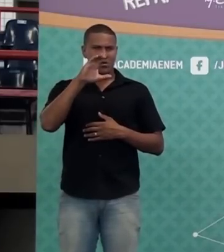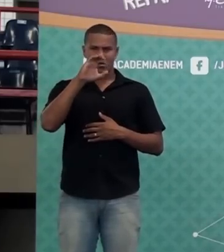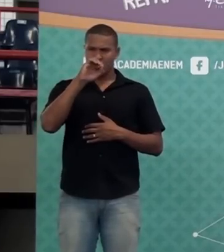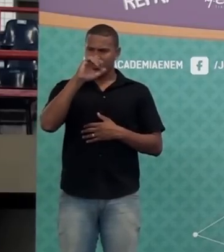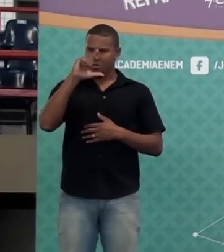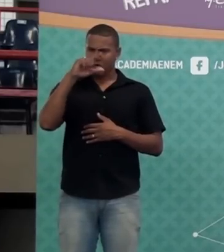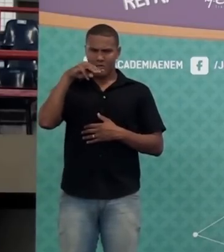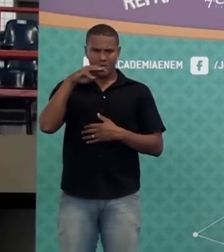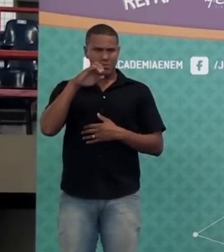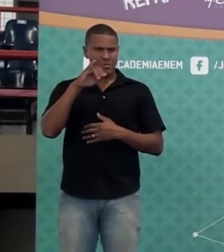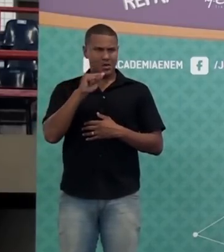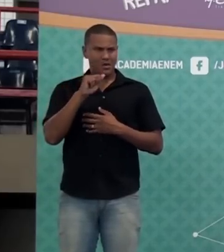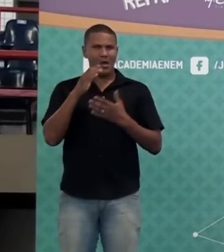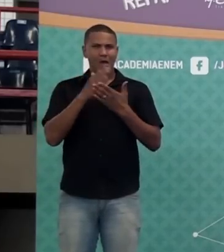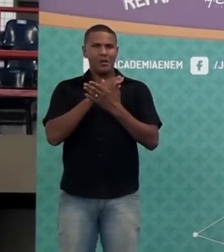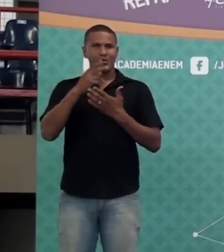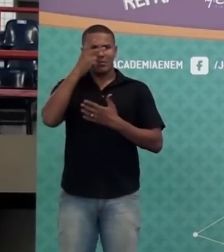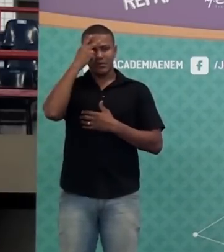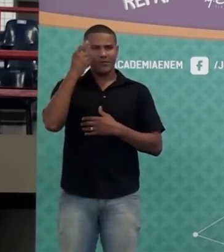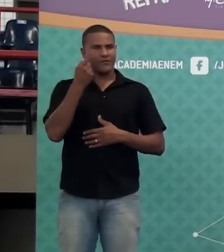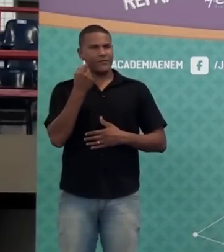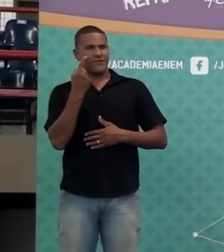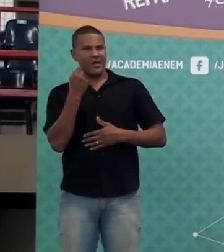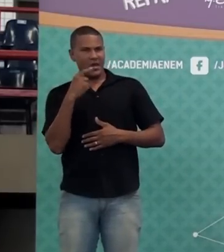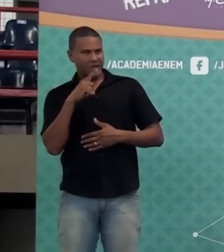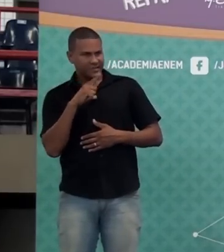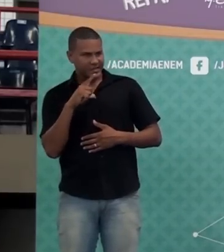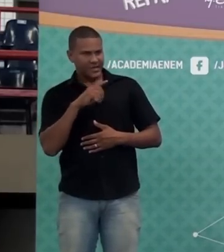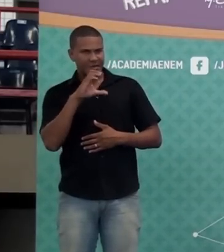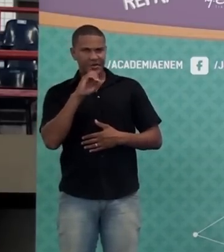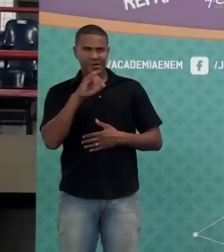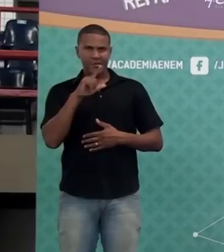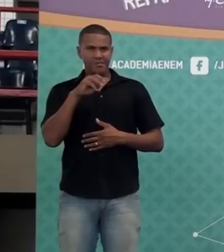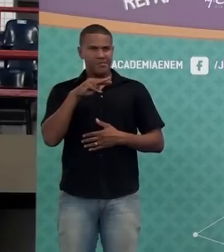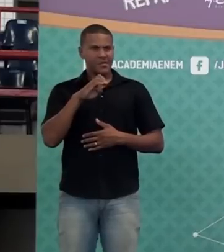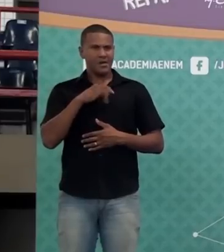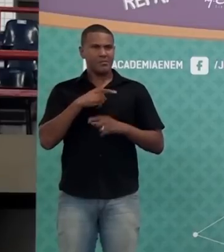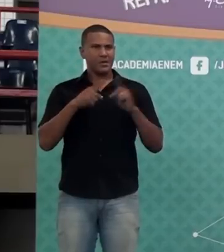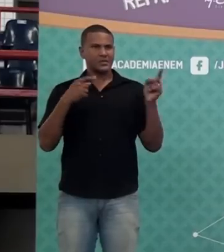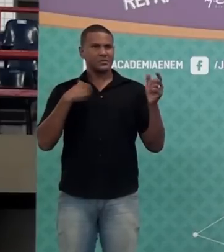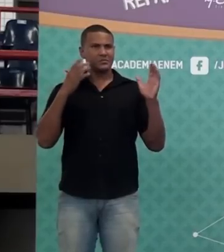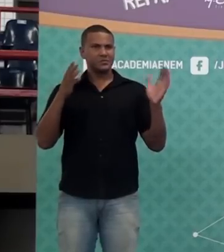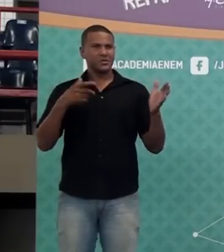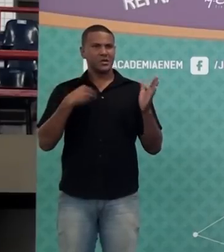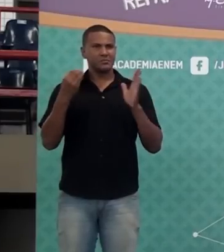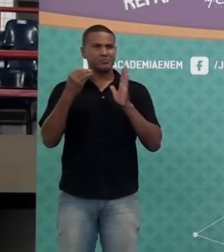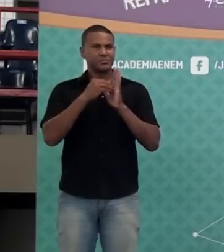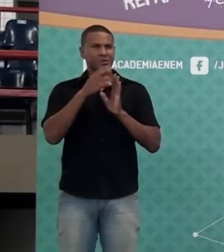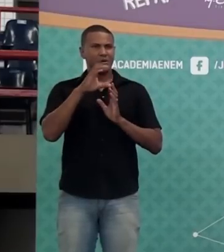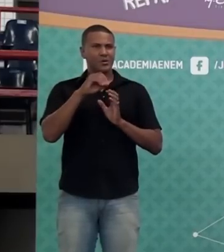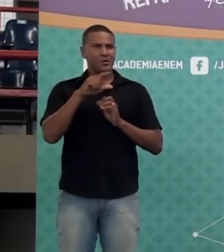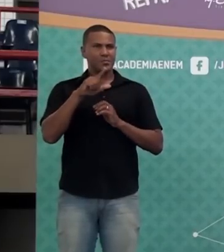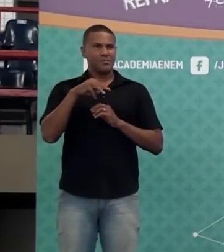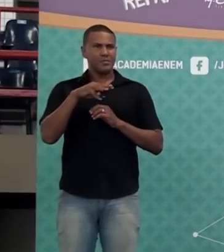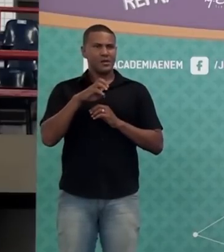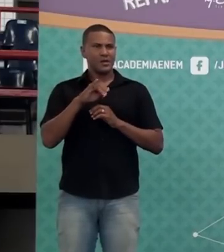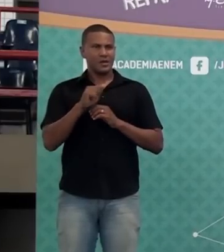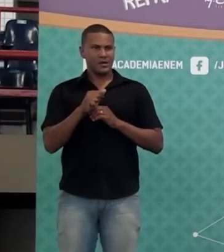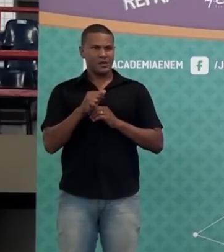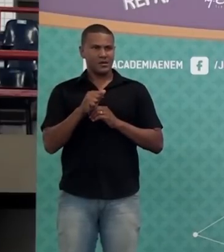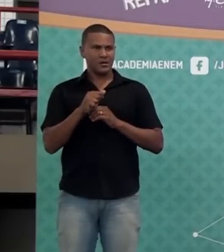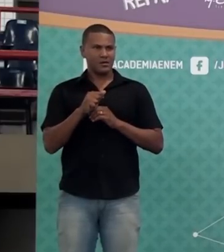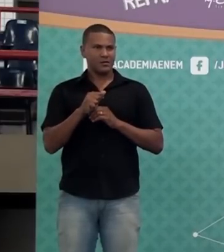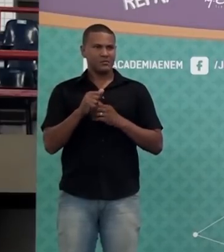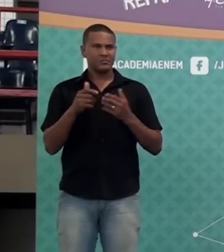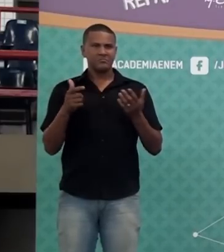foi embora, acabou, não vale mais, e eu já escrevia sem ele. A palavra, acreditem, era